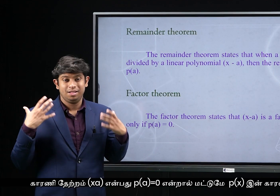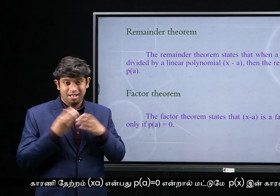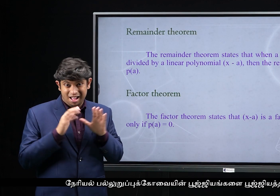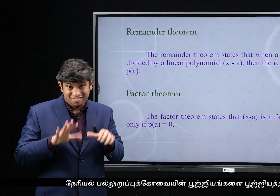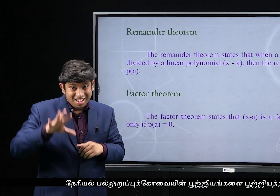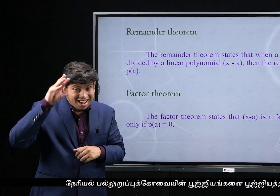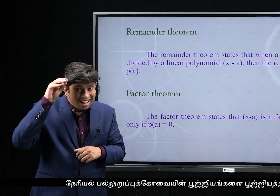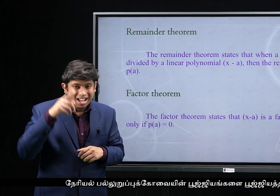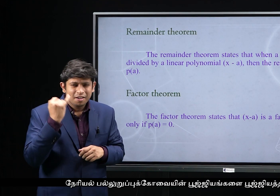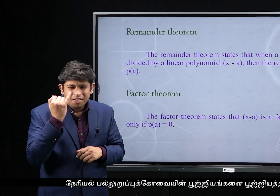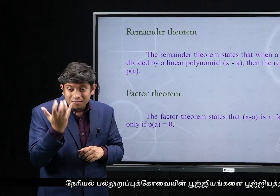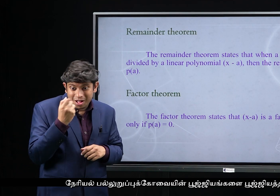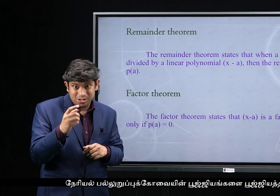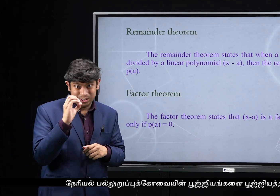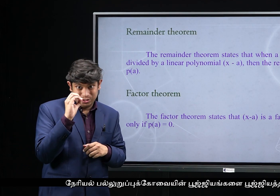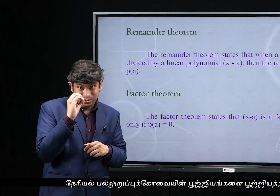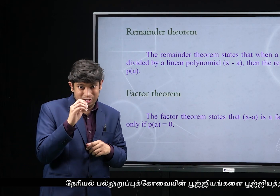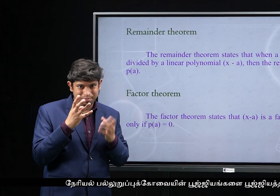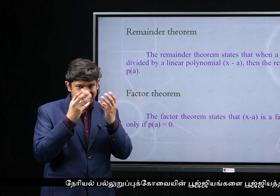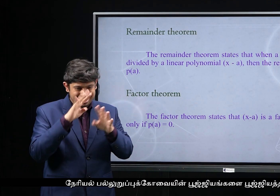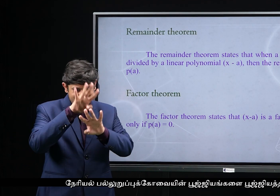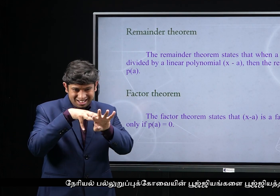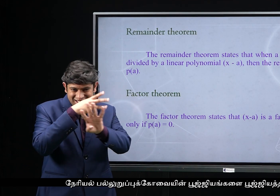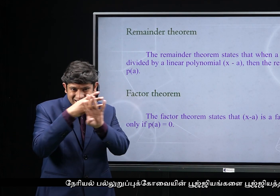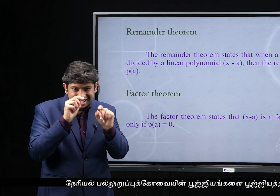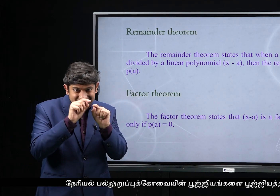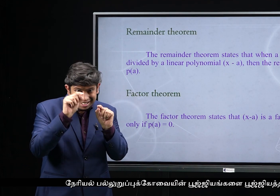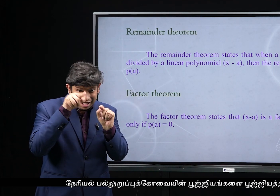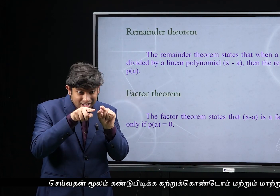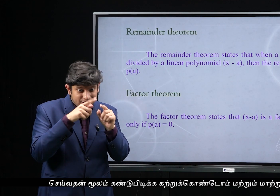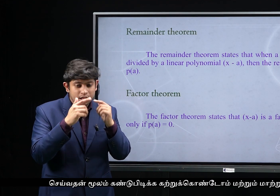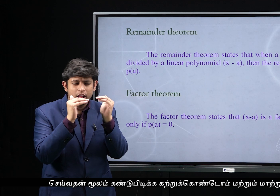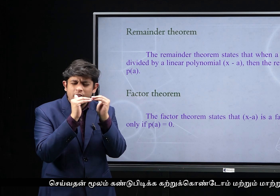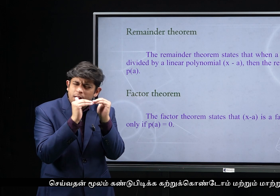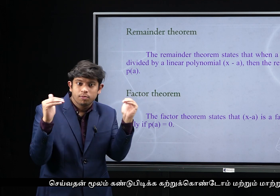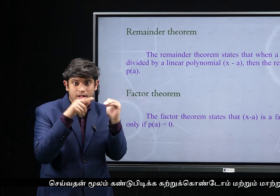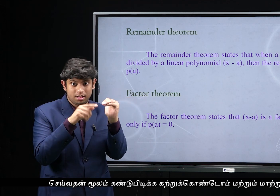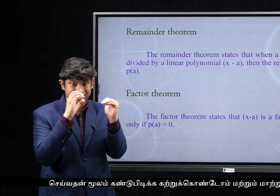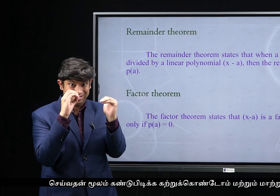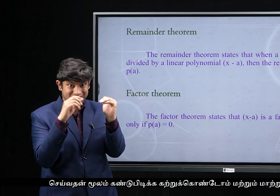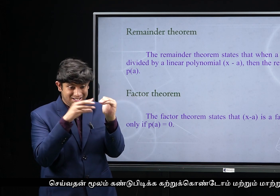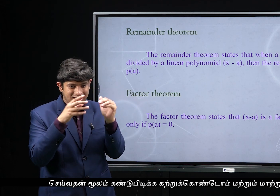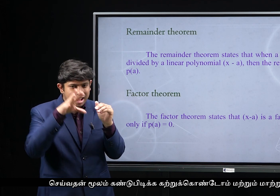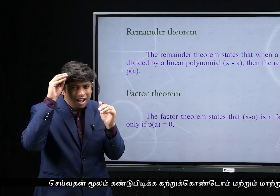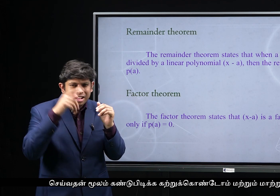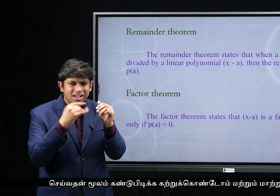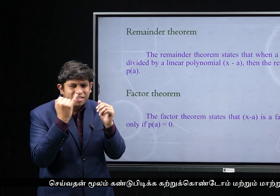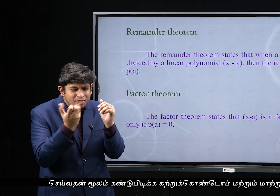கூறுகிறது. நேரியல் பல்லுறுப்புக்கோவையின் பூஜ்ஜியங்களை பூஜ்ஜியத்திற்கு சமன் செய்வதன் மூலம் கண்டுபிடிக்க கற்றுக்கொண்டோம் மற்றும்